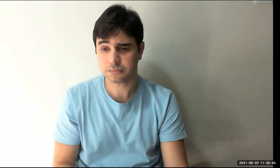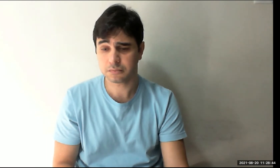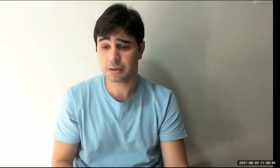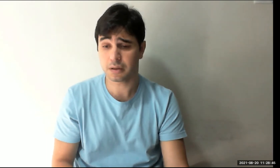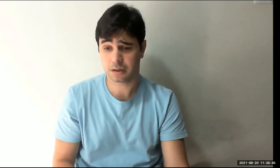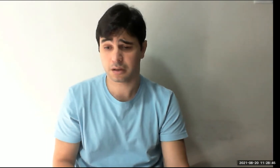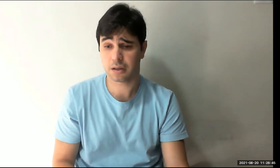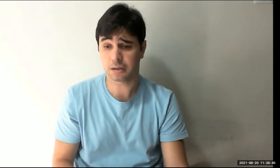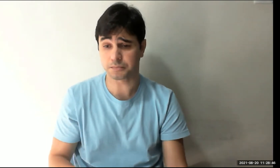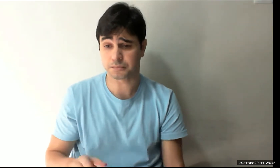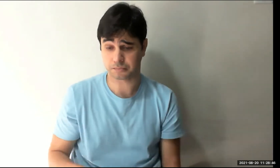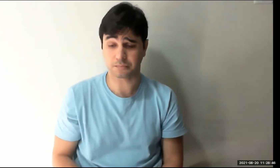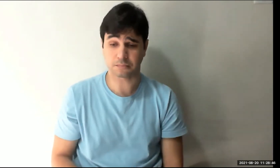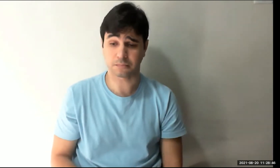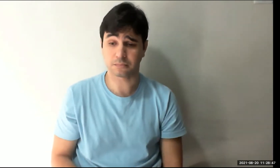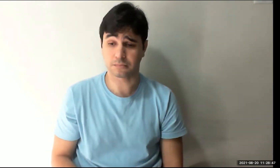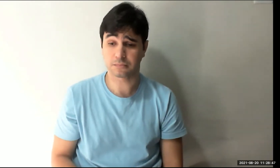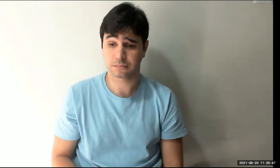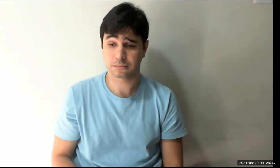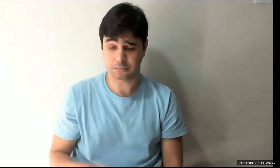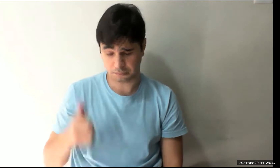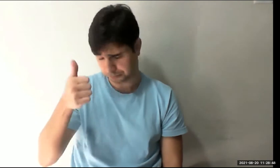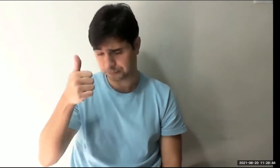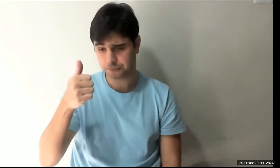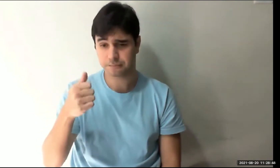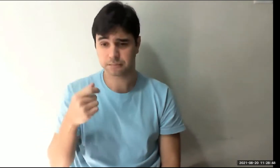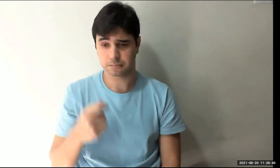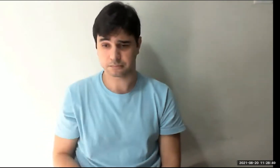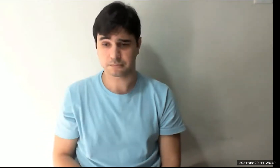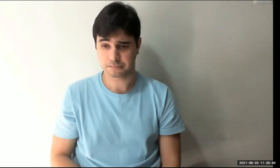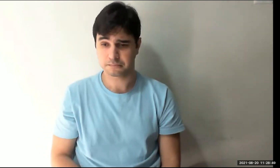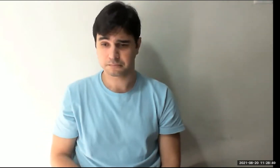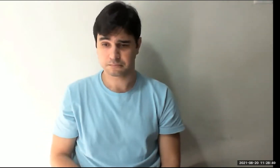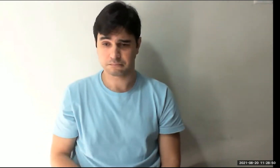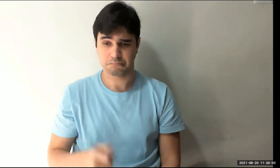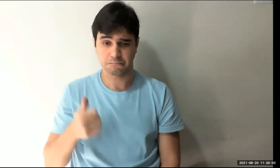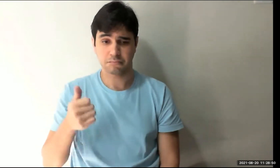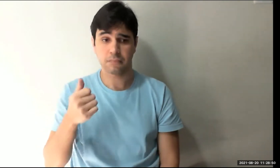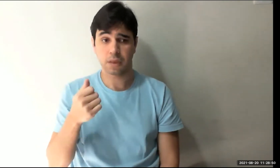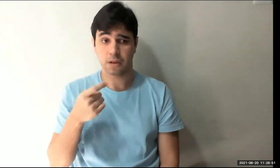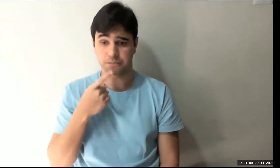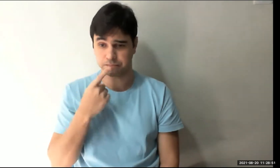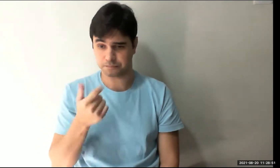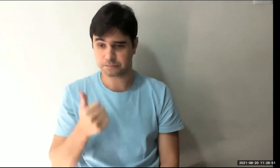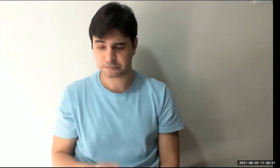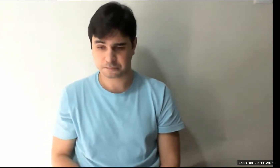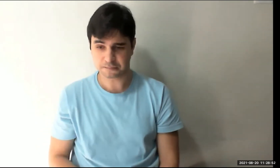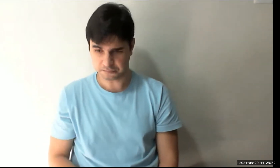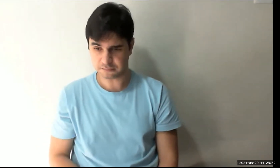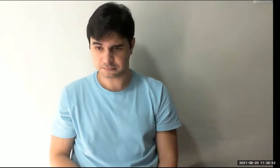se fortalecer para quê? Para atingir esses alunos, né? É uma dica e tomara que você siga esse caminho.